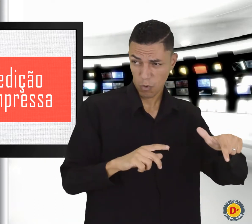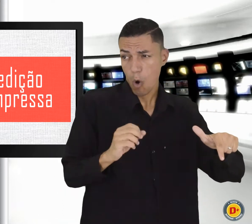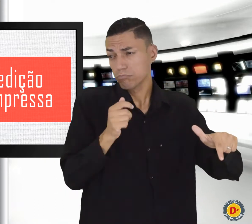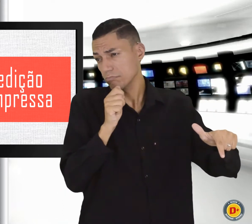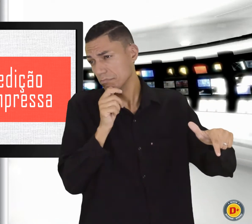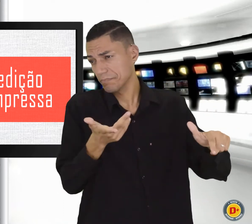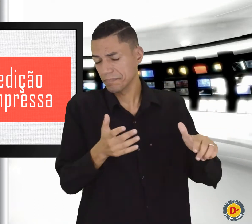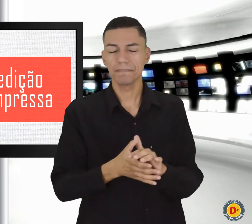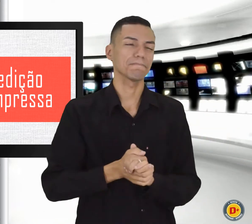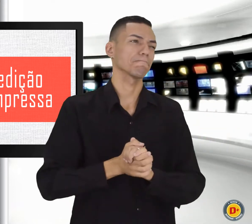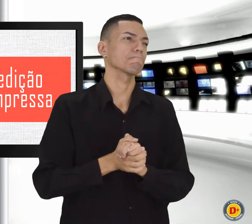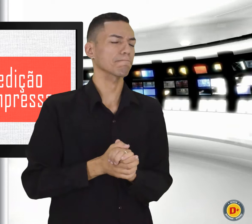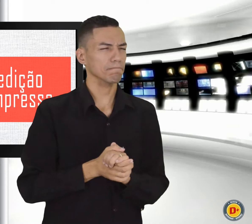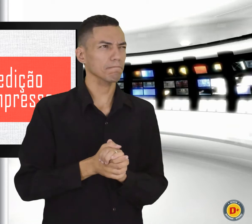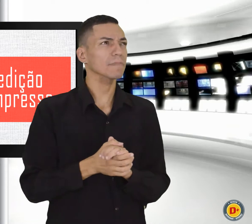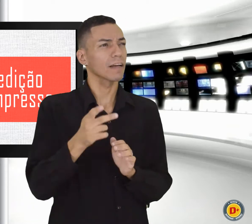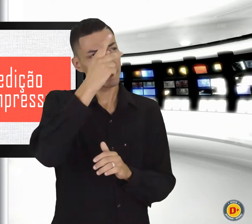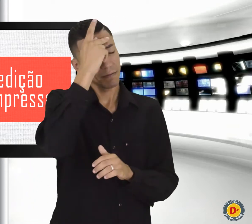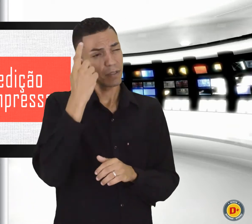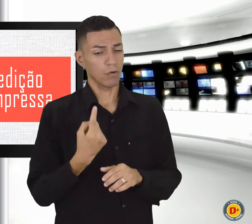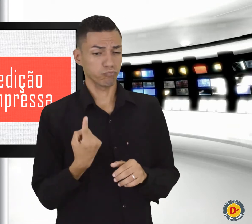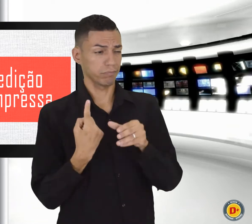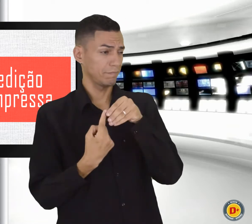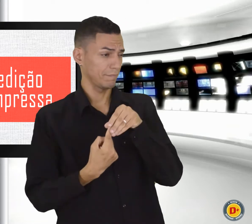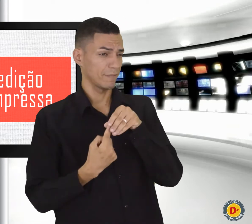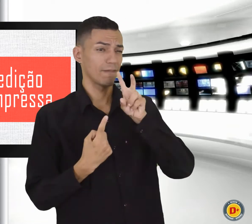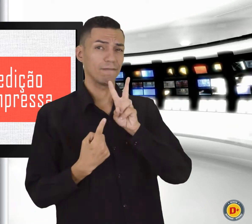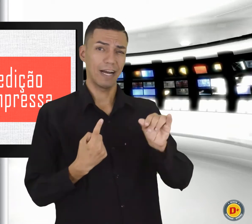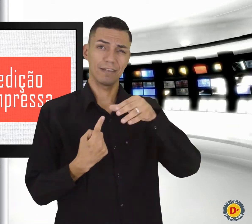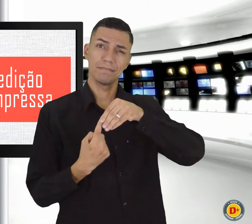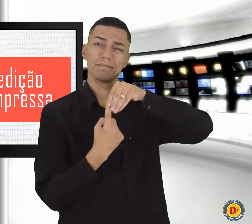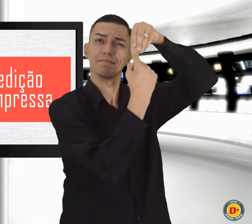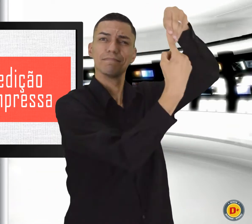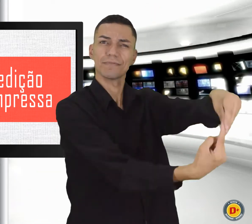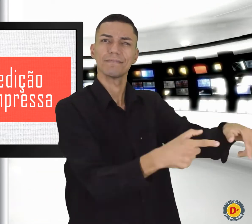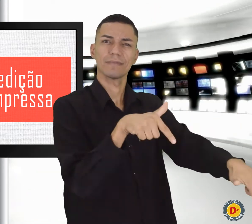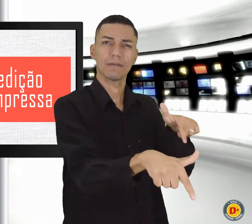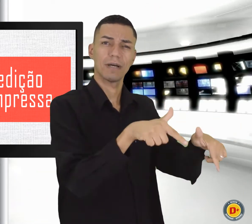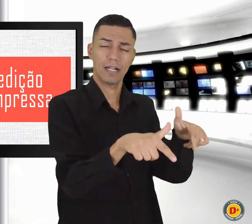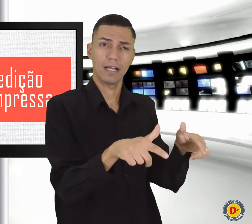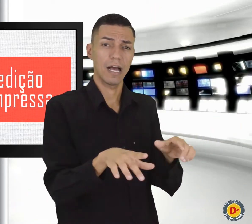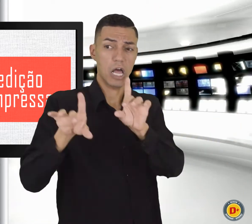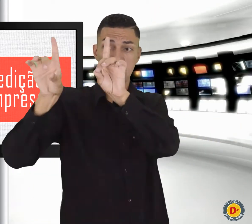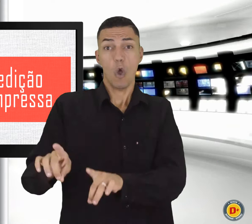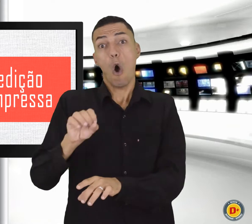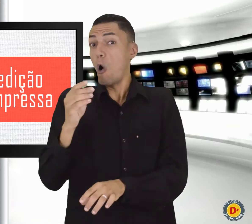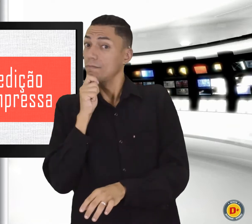Ocupante de emprego apoiado pode ser uma pessoa com ou sem deficiência que apresente impossibilidade